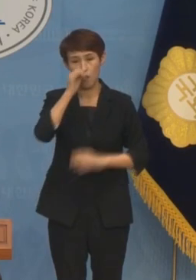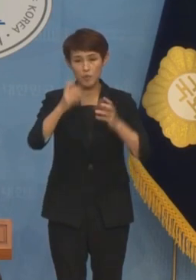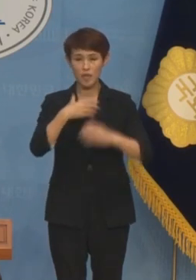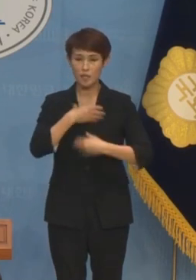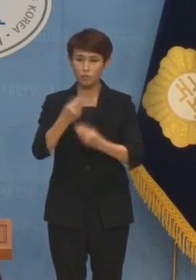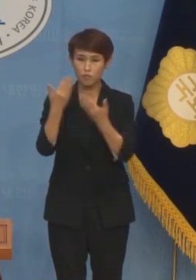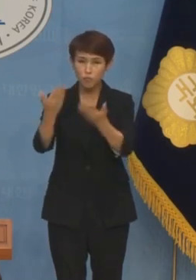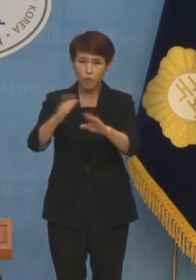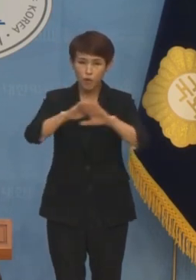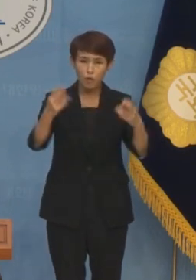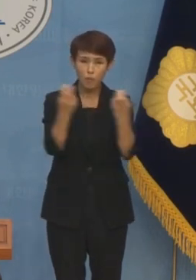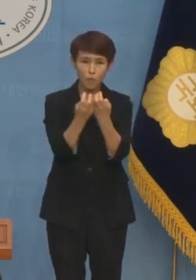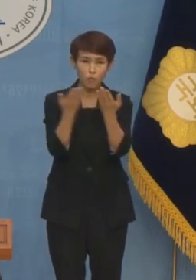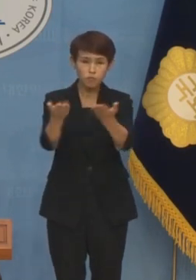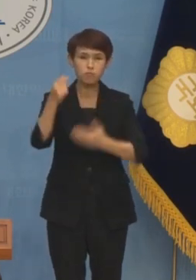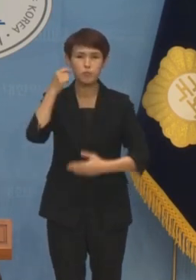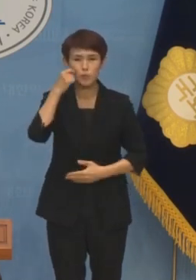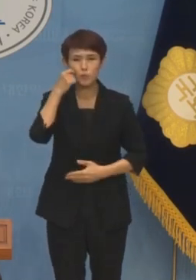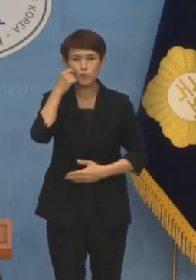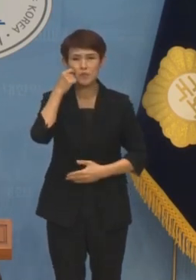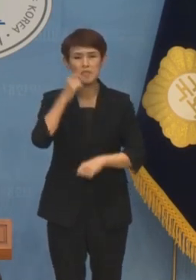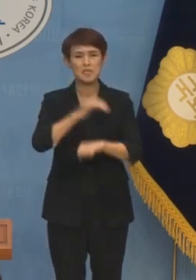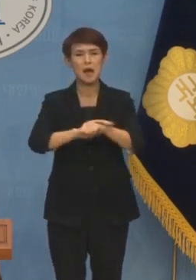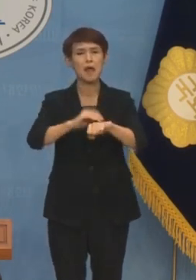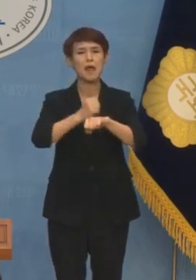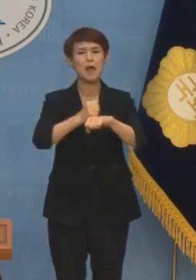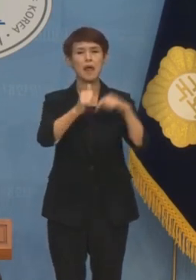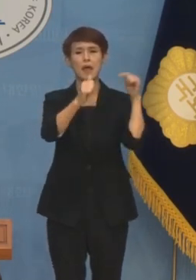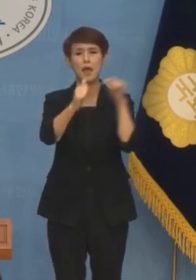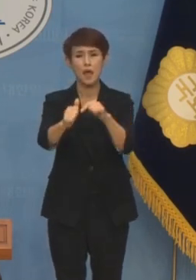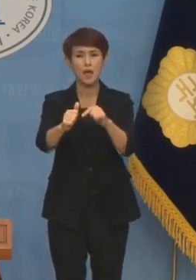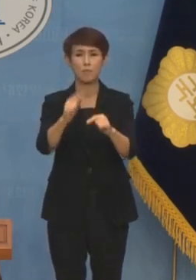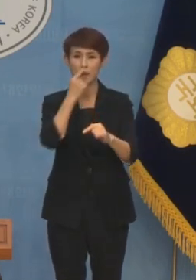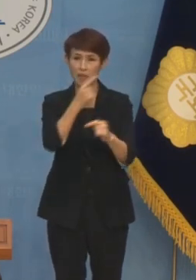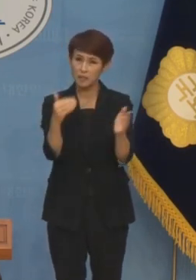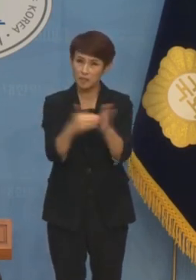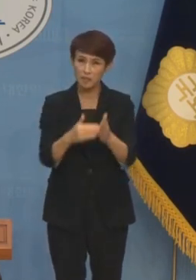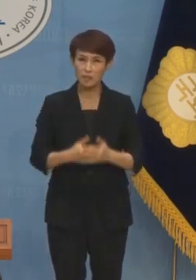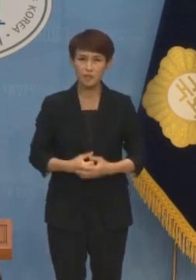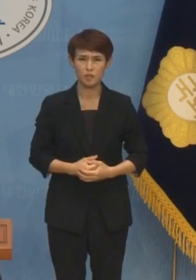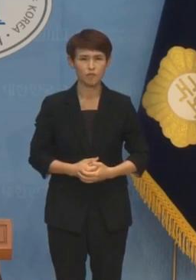대책은 내놓지 못할 망정 잘 대응하라는 지시가 끝입니까?